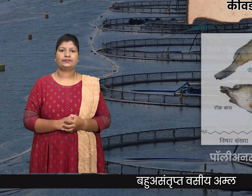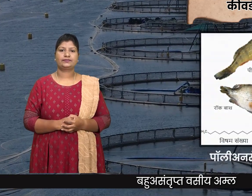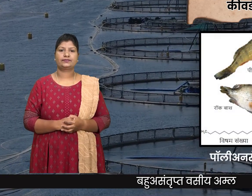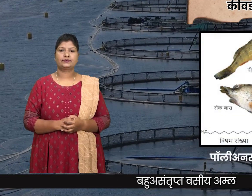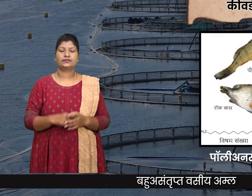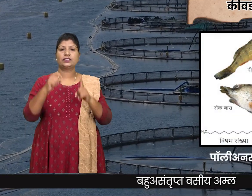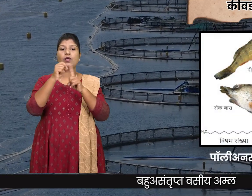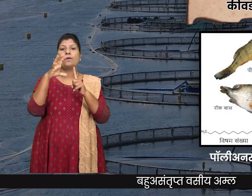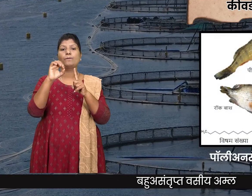बहुअसंतृप्त वसी अम्ल।